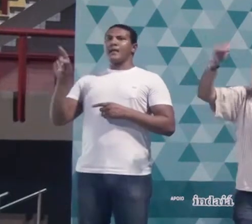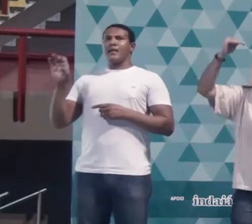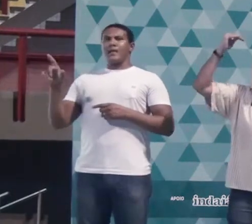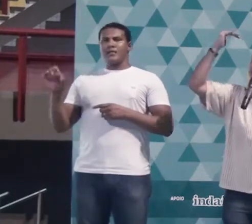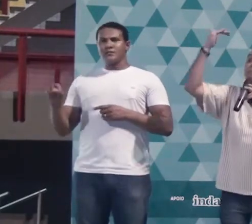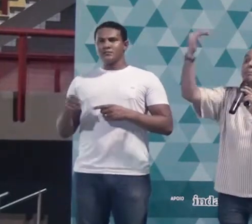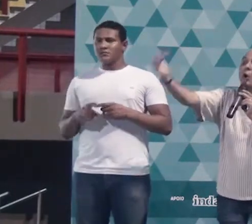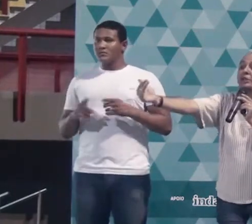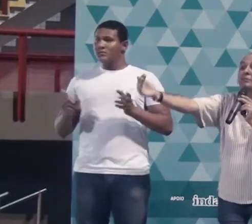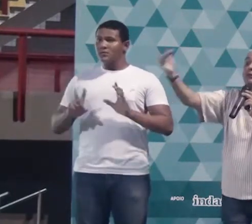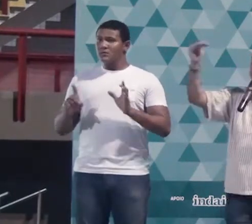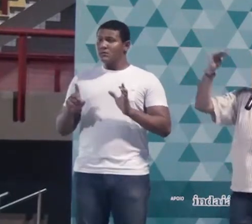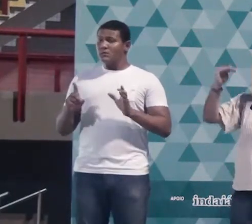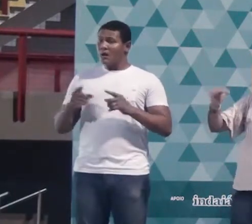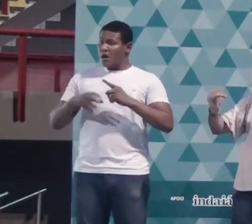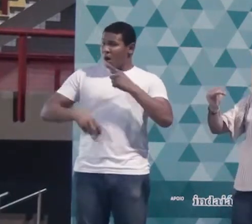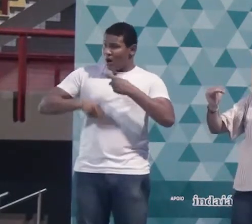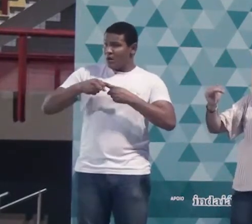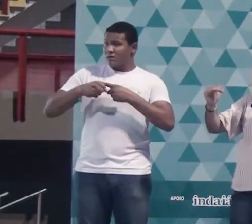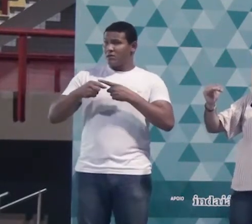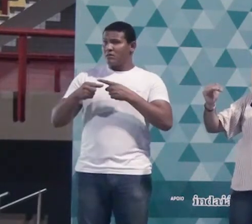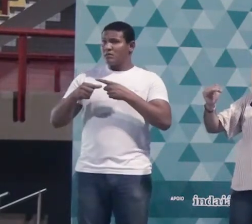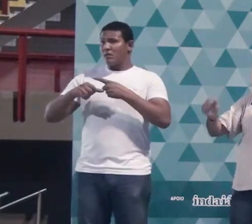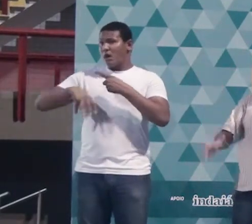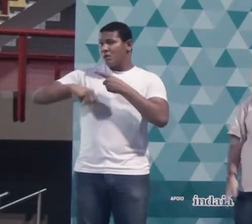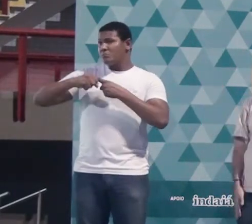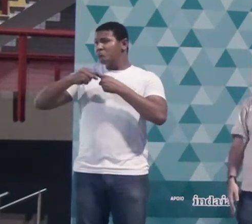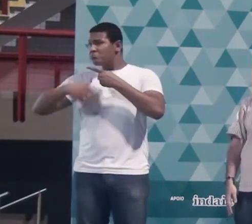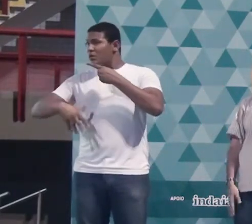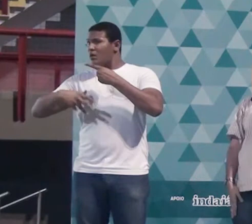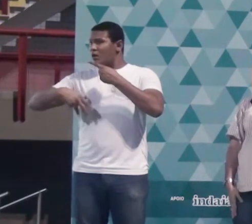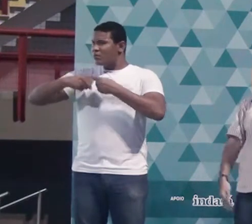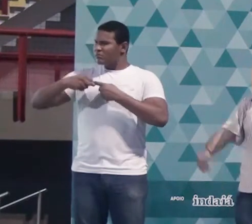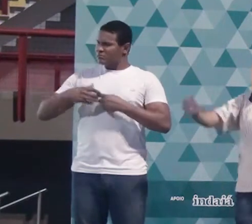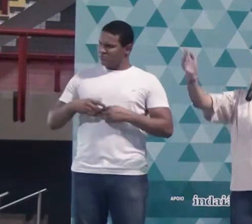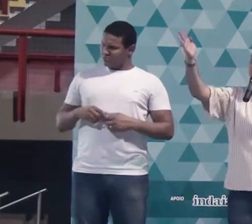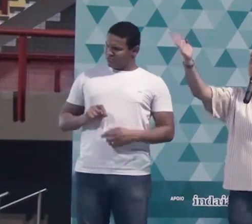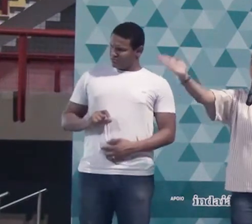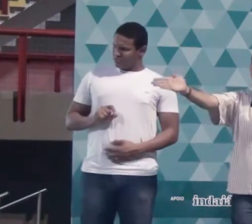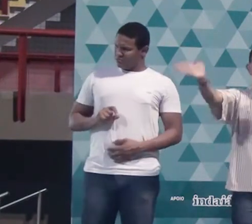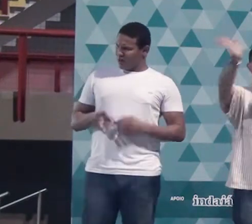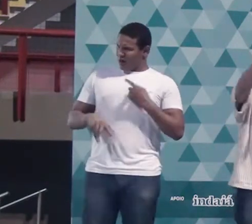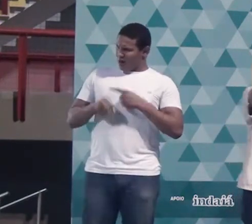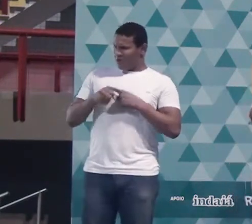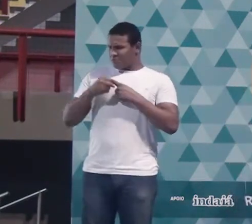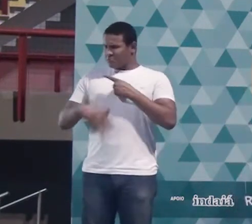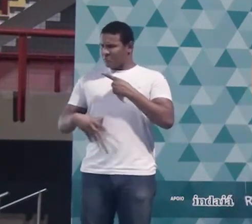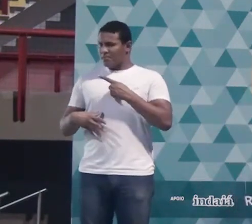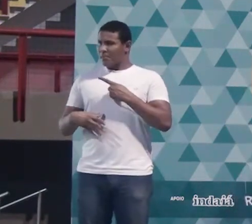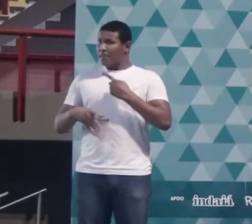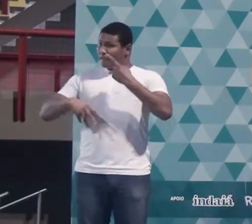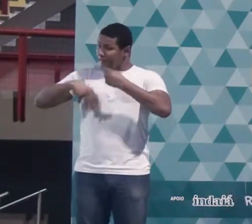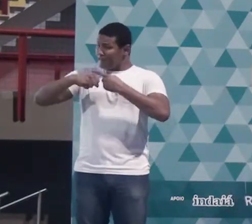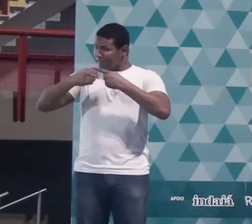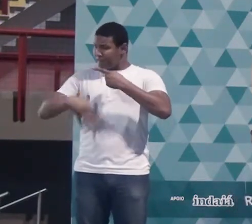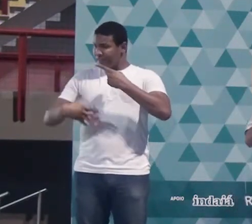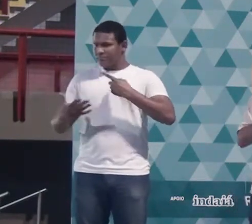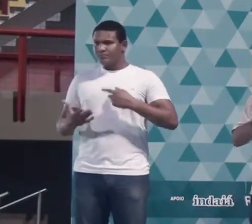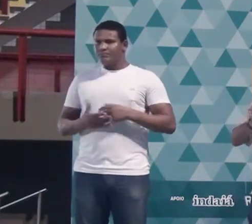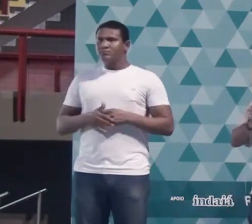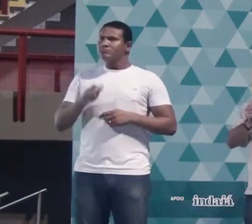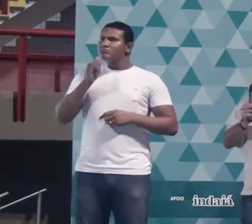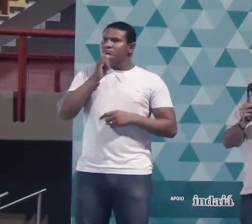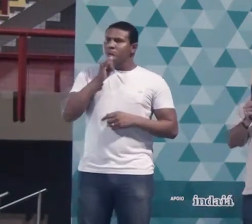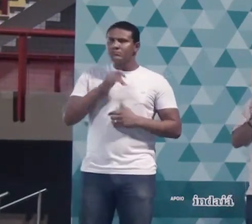Não, usa hipônimo e hiperônimo. Ela usa o quê, professor? Hipônimo e hiperônimo.